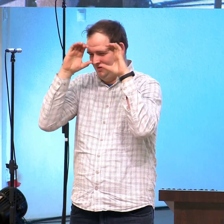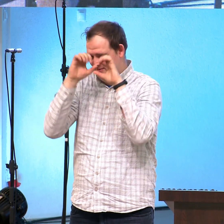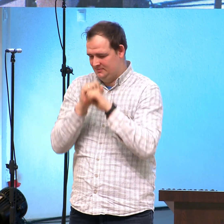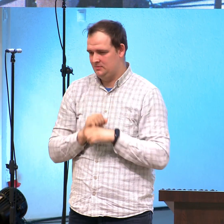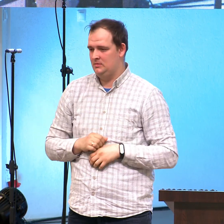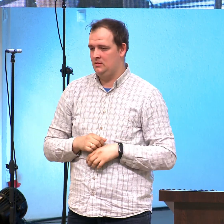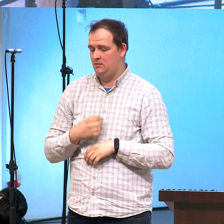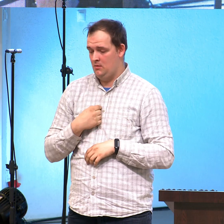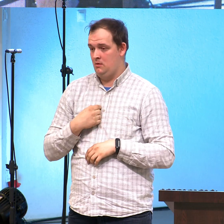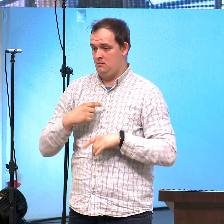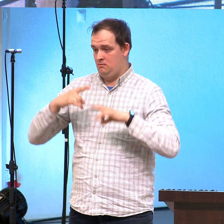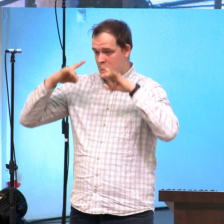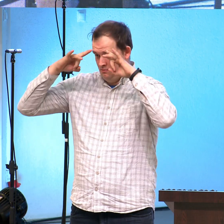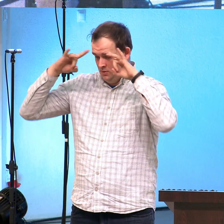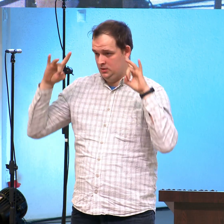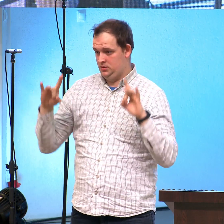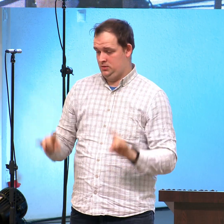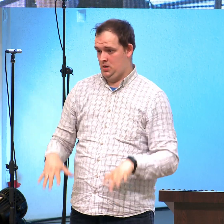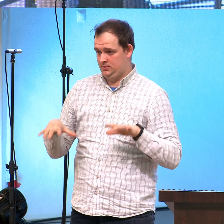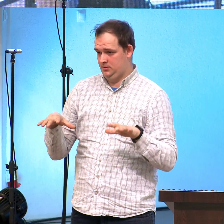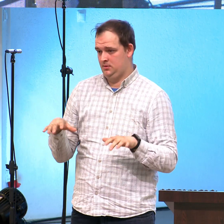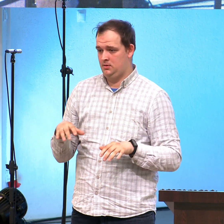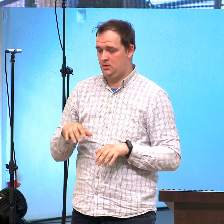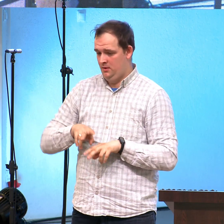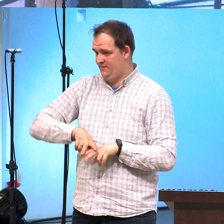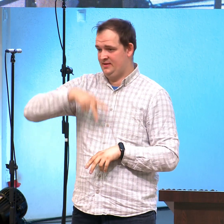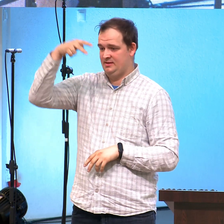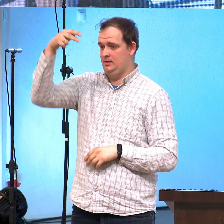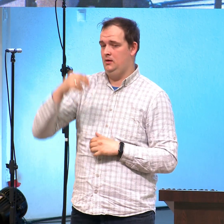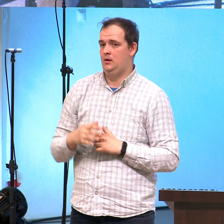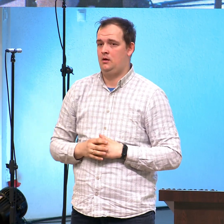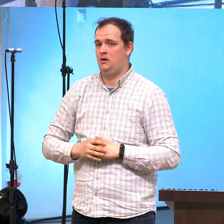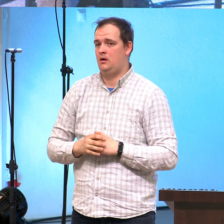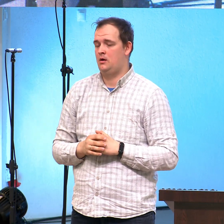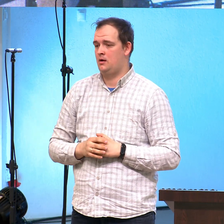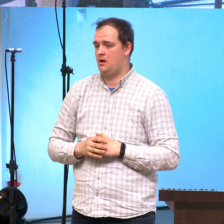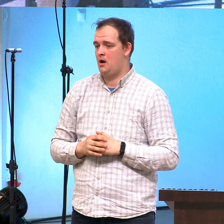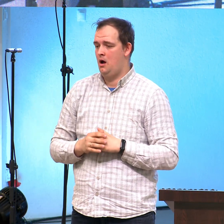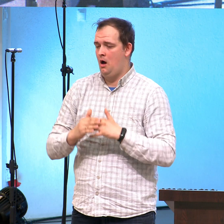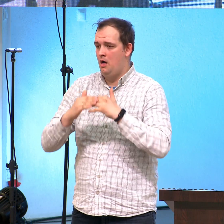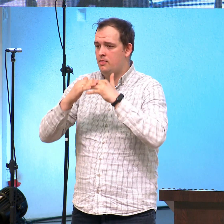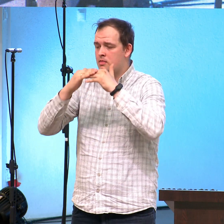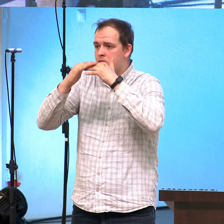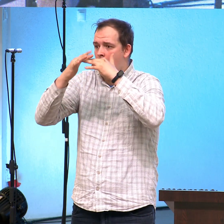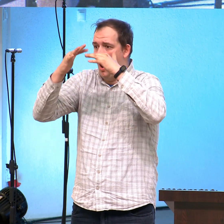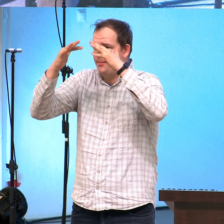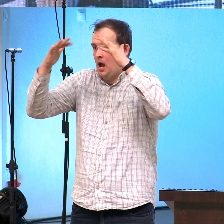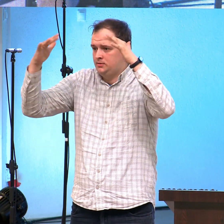чувство начинает засынать. И вдруг неожиданно как вышел из себя и